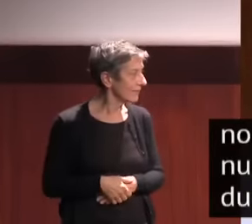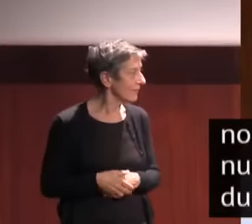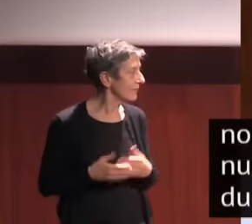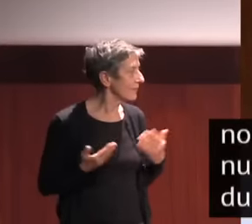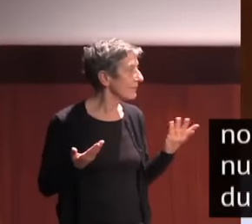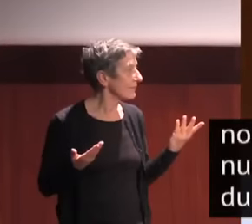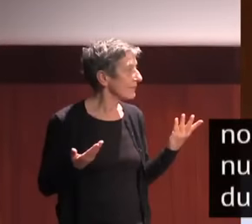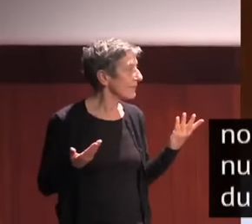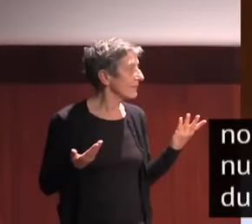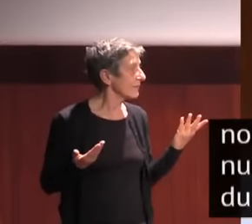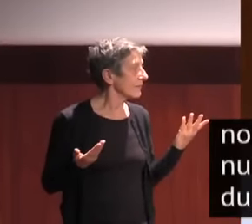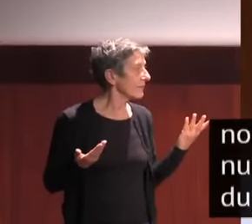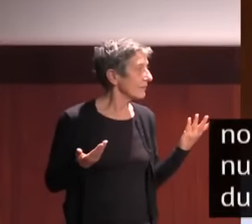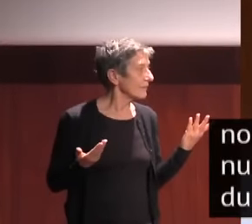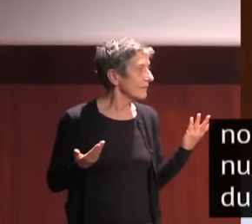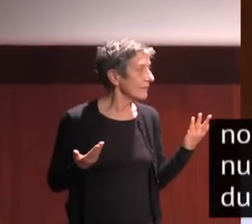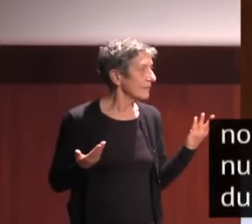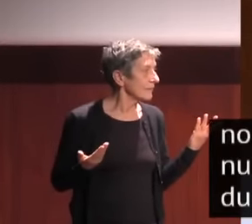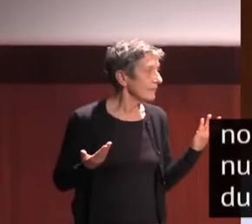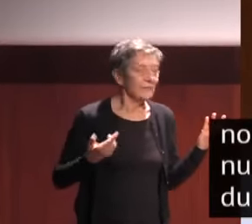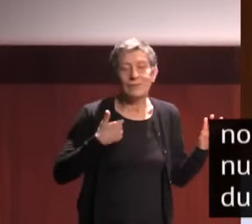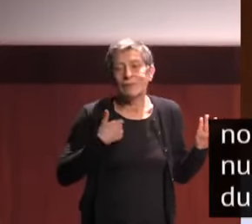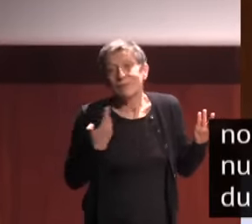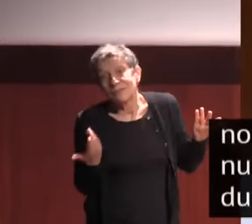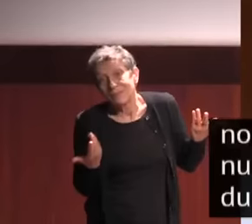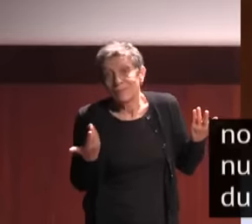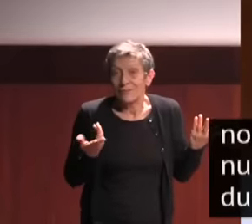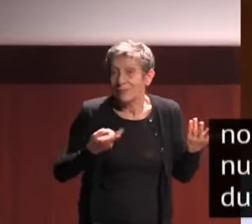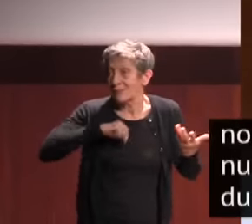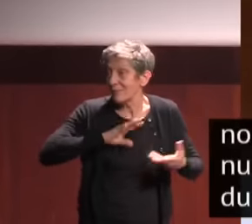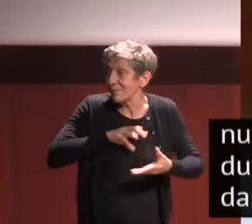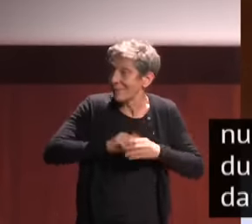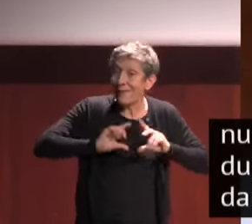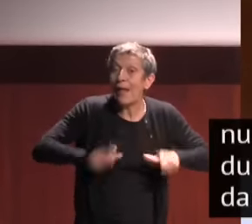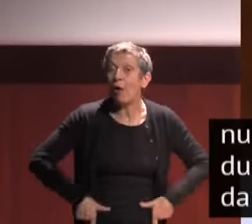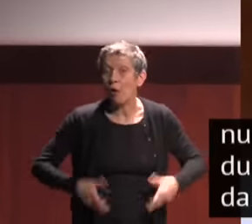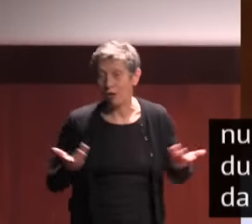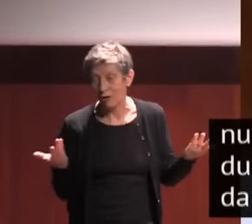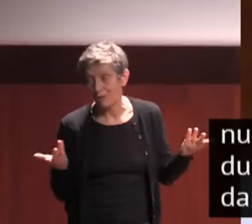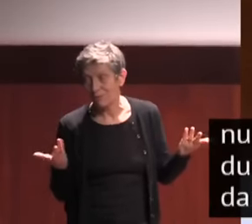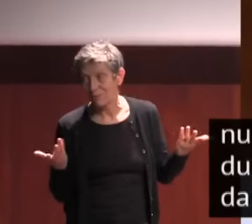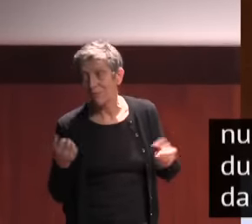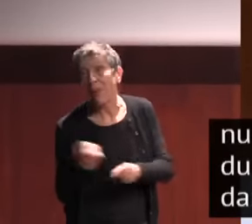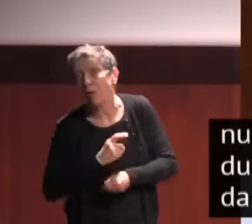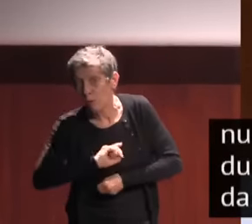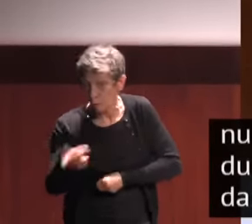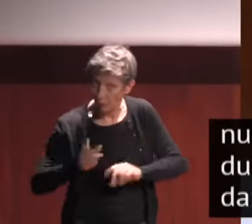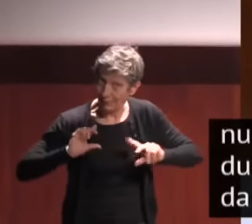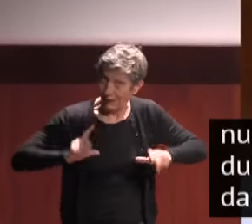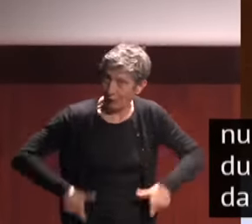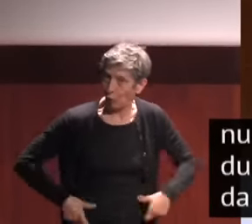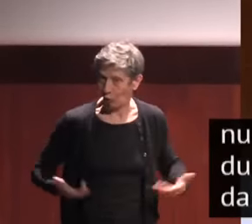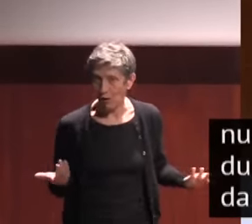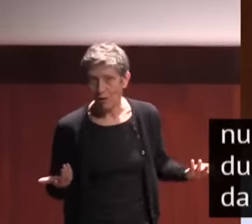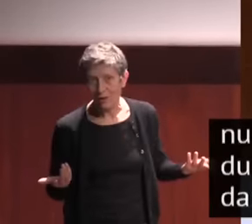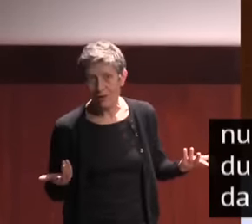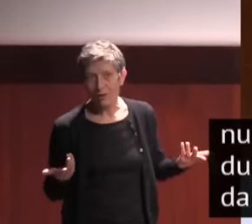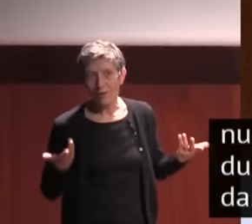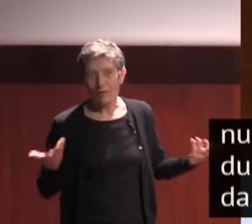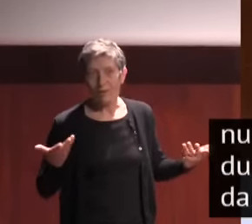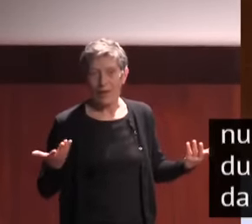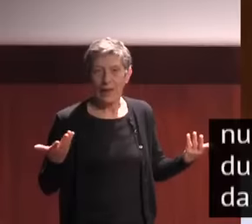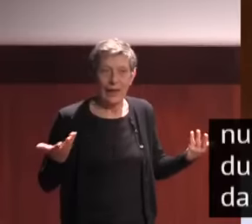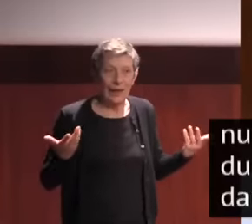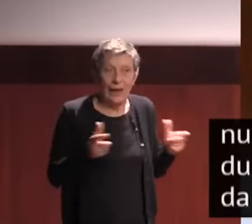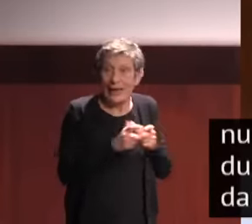à repréciser que nous sommes malheureusement, on est dans une école et effectivement, pour l'instant, on n'est pas forcément le cœur de métier de notre